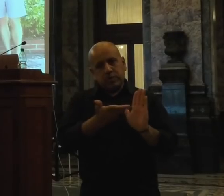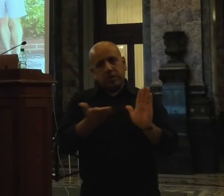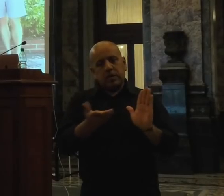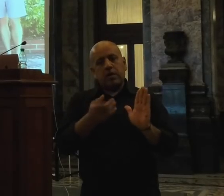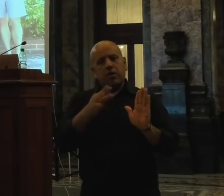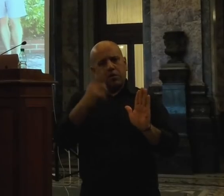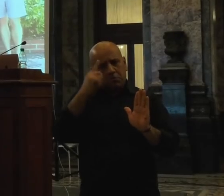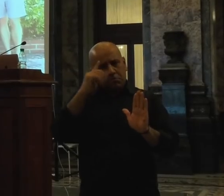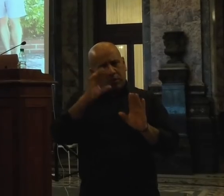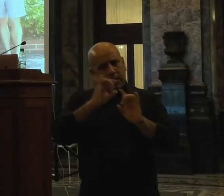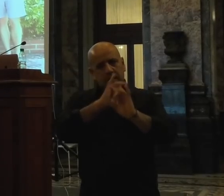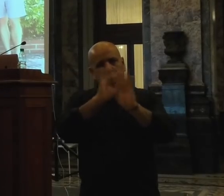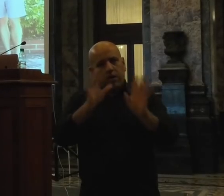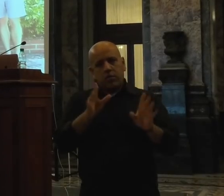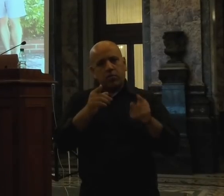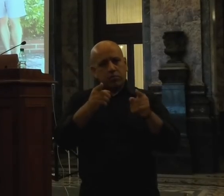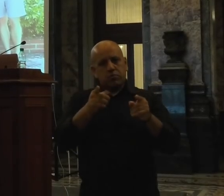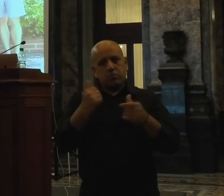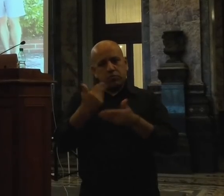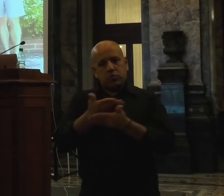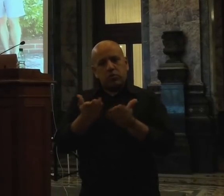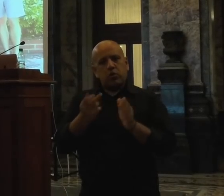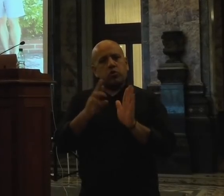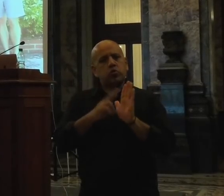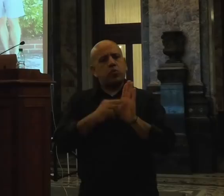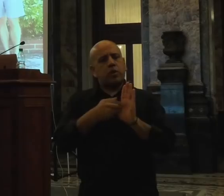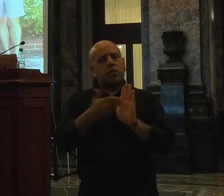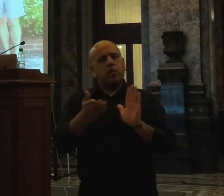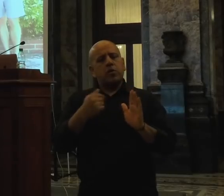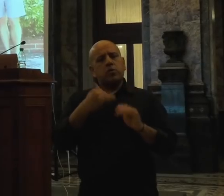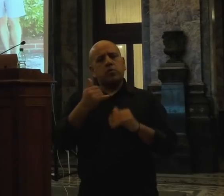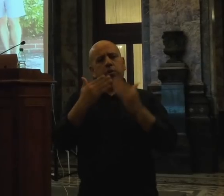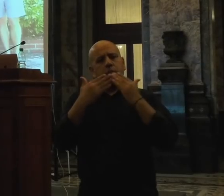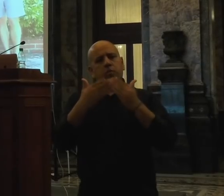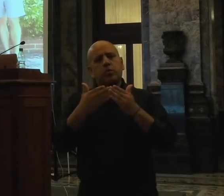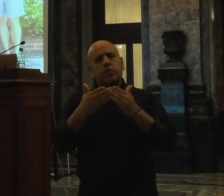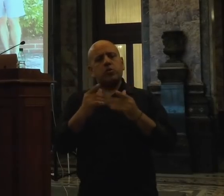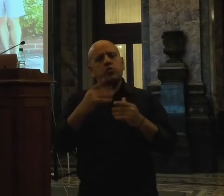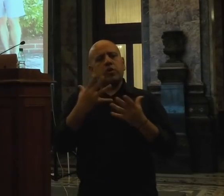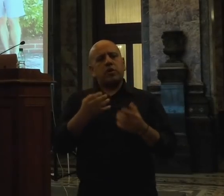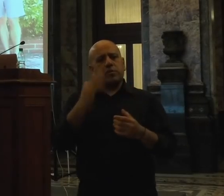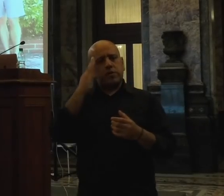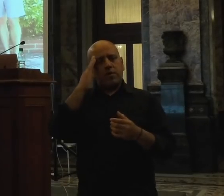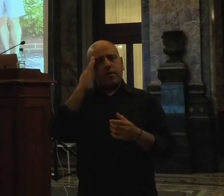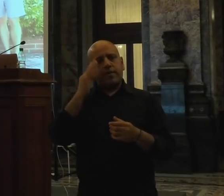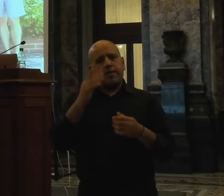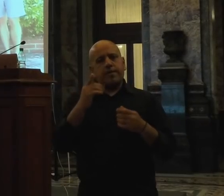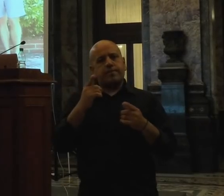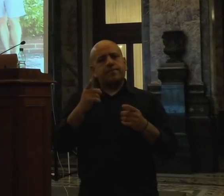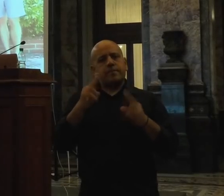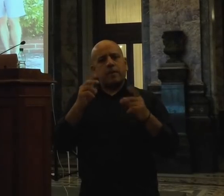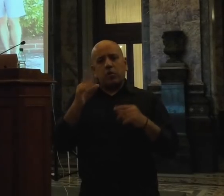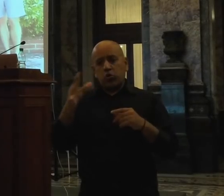también la claridad con la que se muestran los resultados. Y tengo una pregunta. Sí, claro. Quisiera saber si